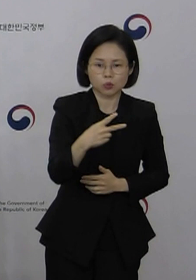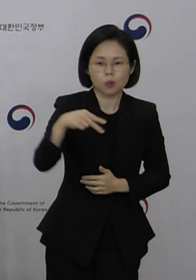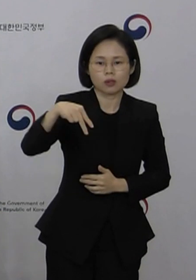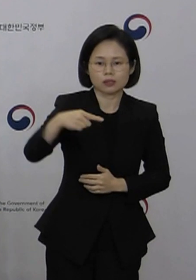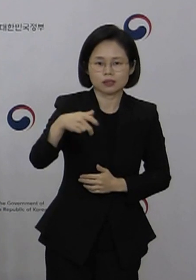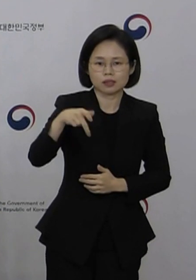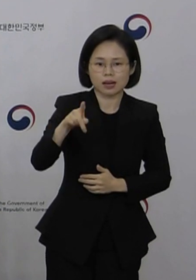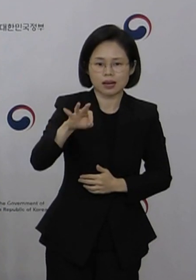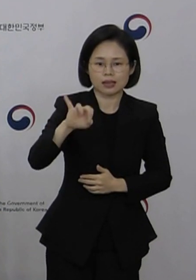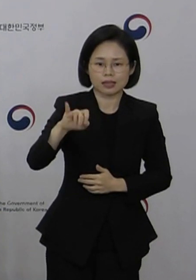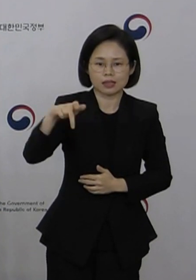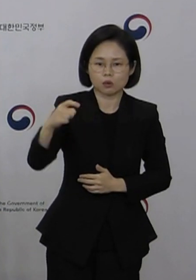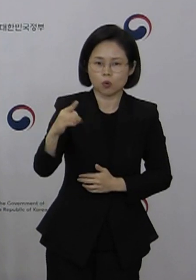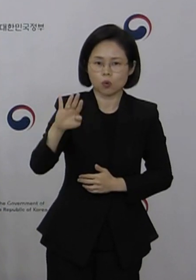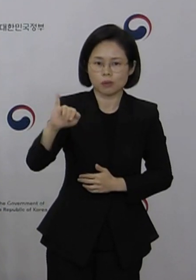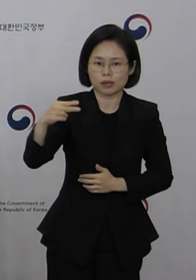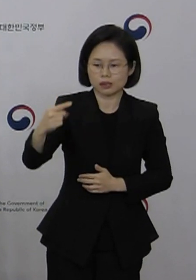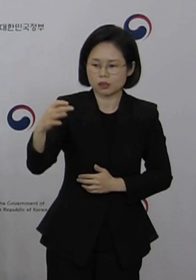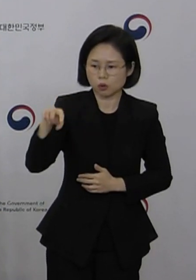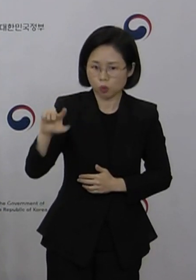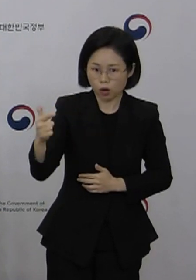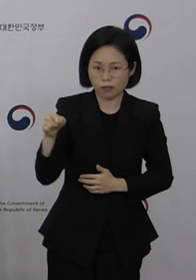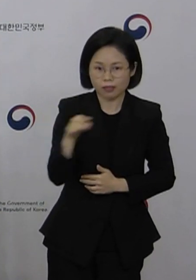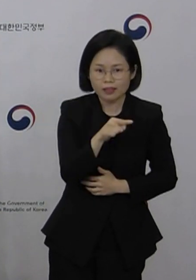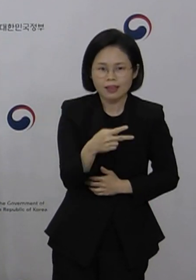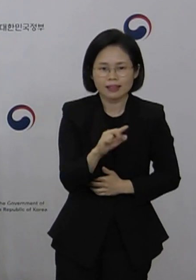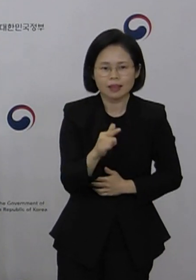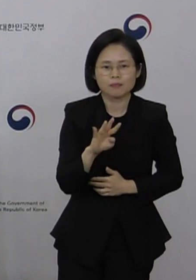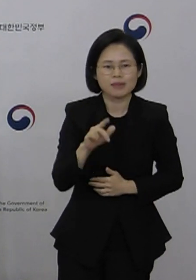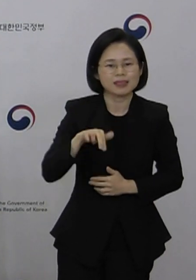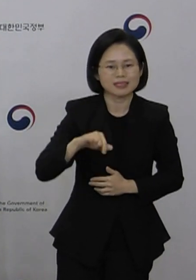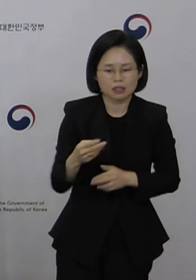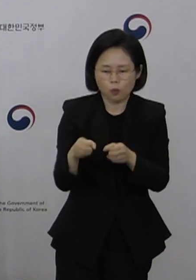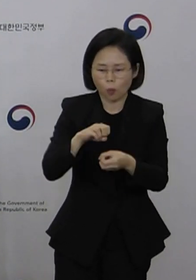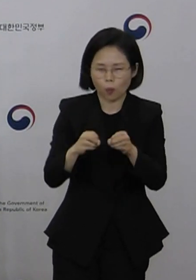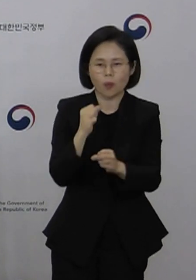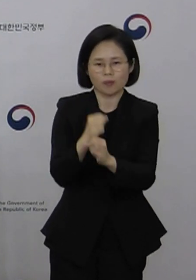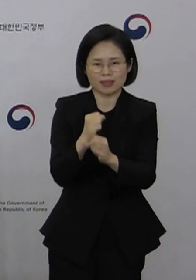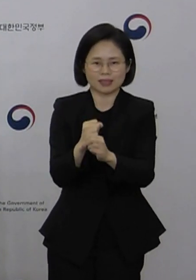같은 단백질 재조합 백신도 접종하실 수 있습니다.